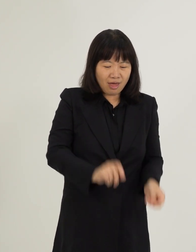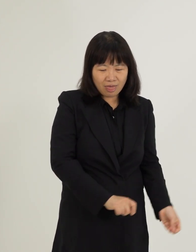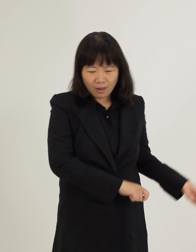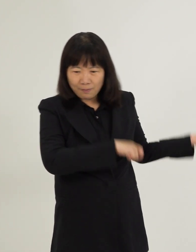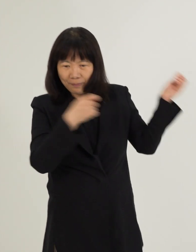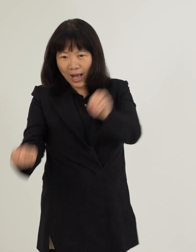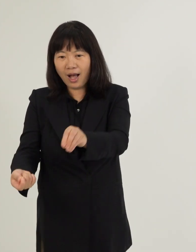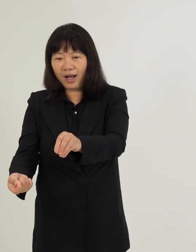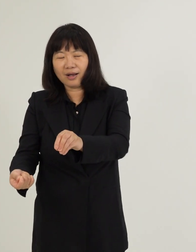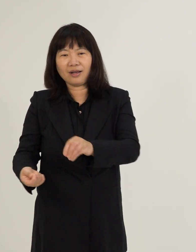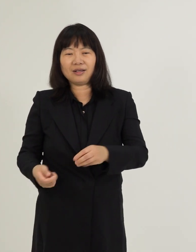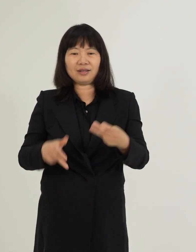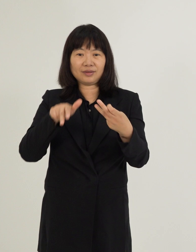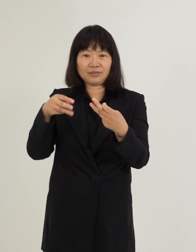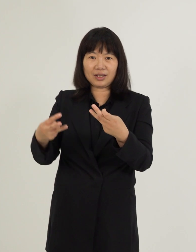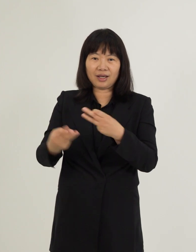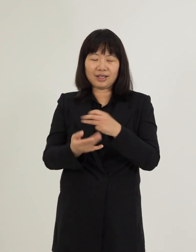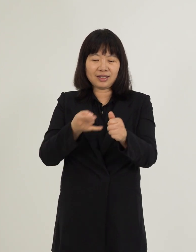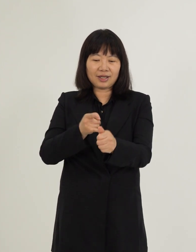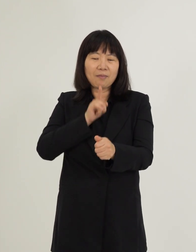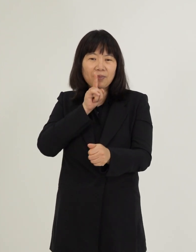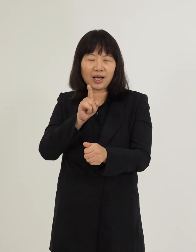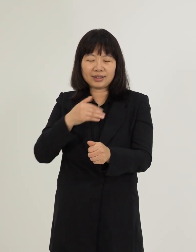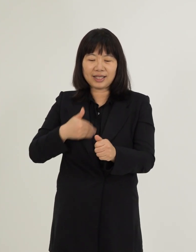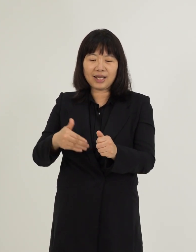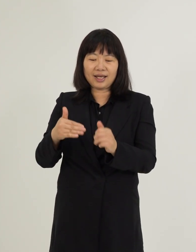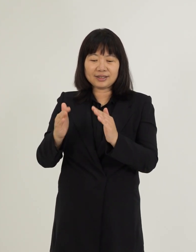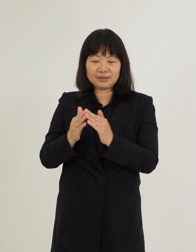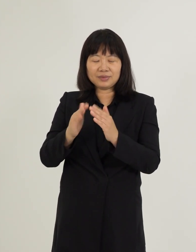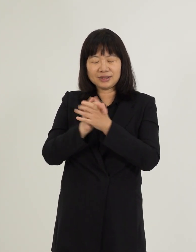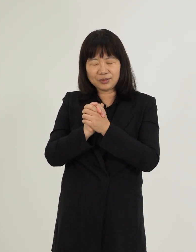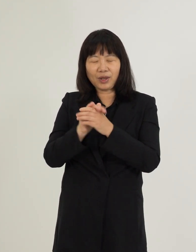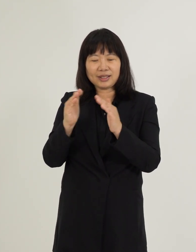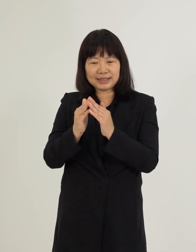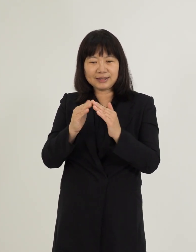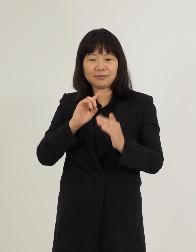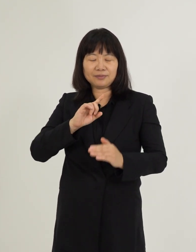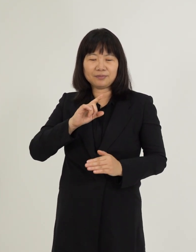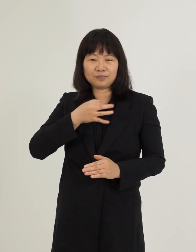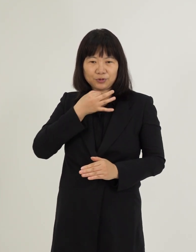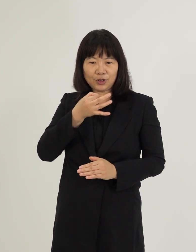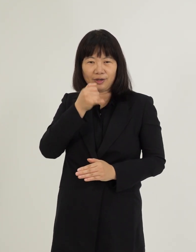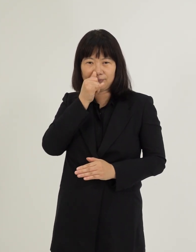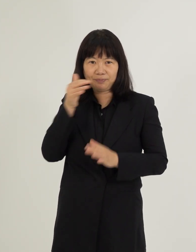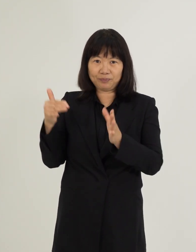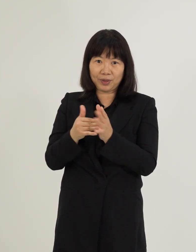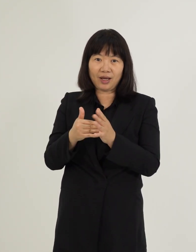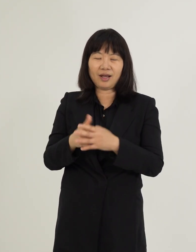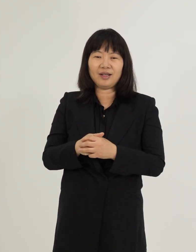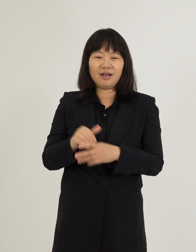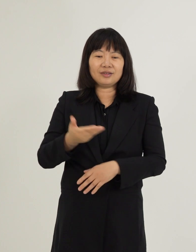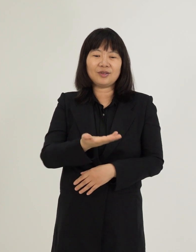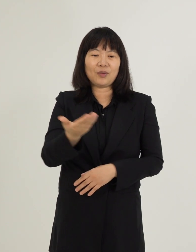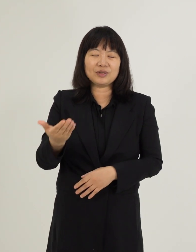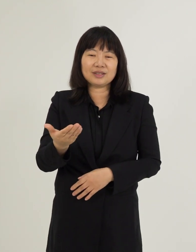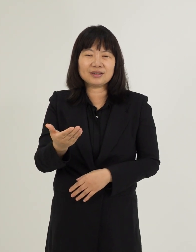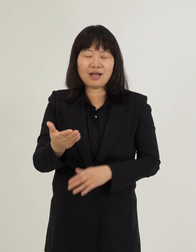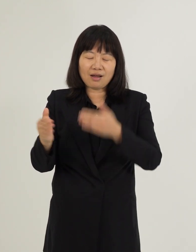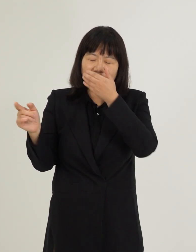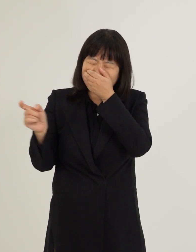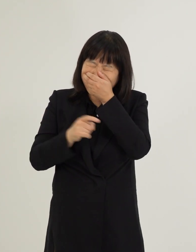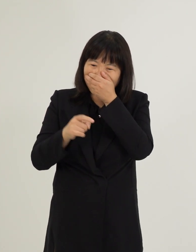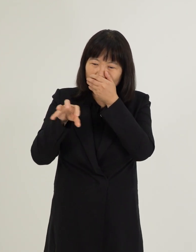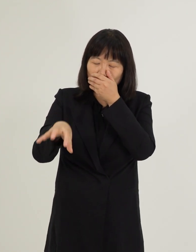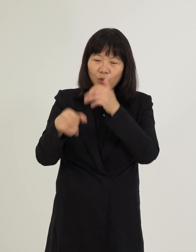시작. 그들에게 이르시되 기록된 바 내 집은 기도하는 집이라 일컬음을 받으리라 하였거늘 너희는 강도의